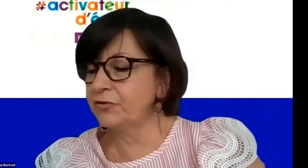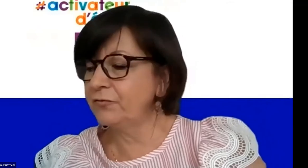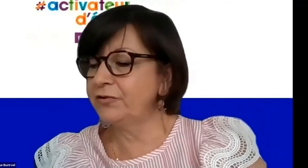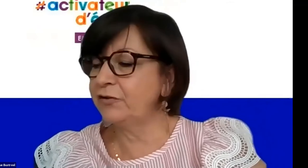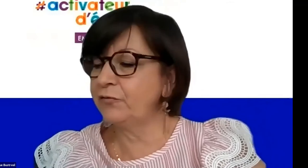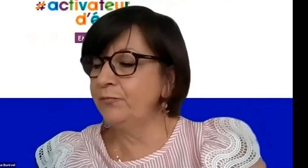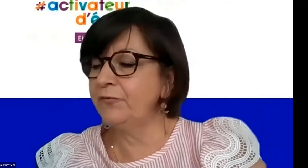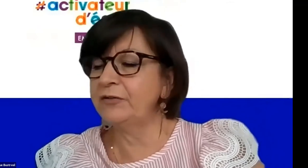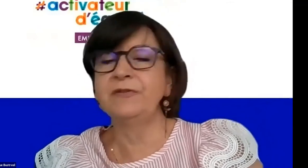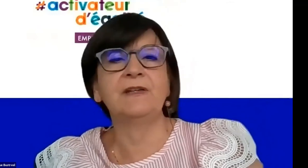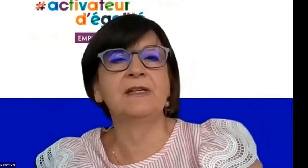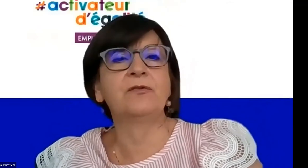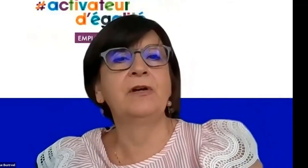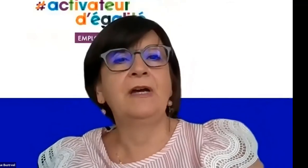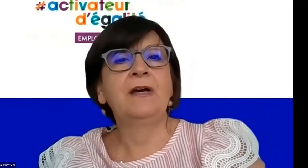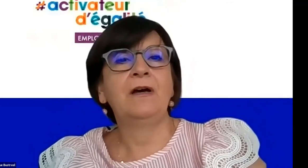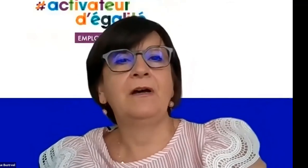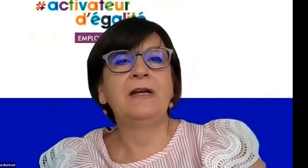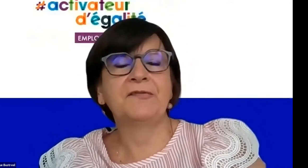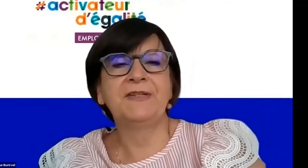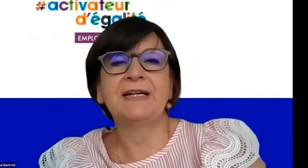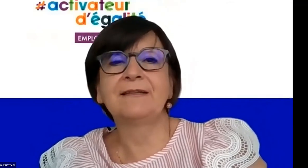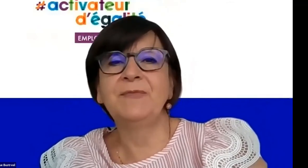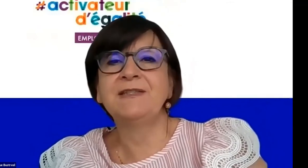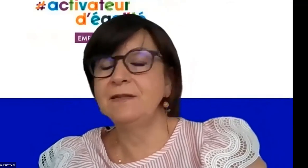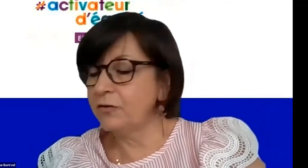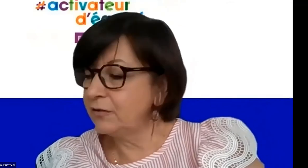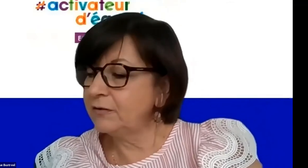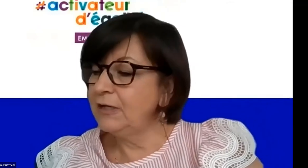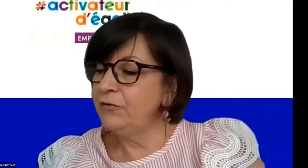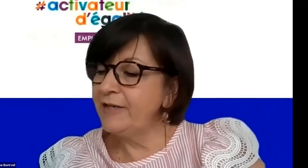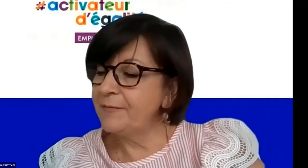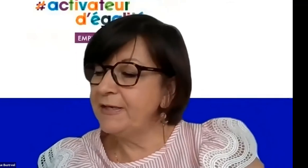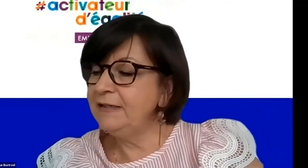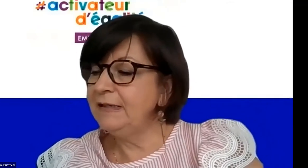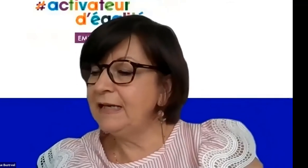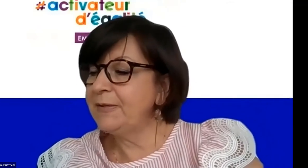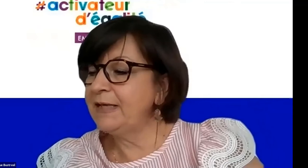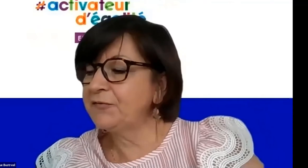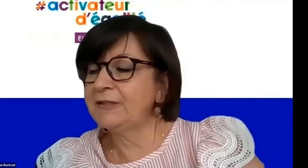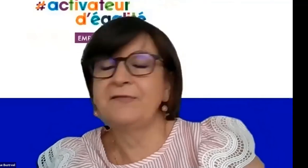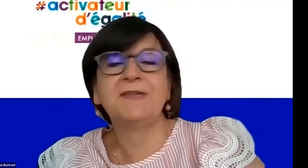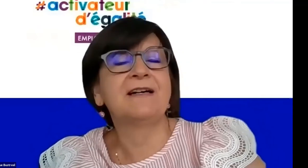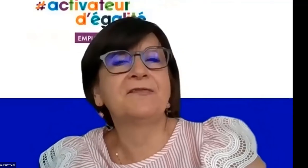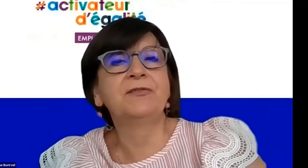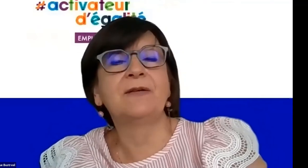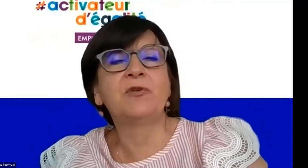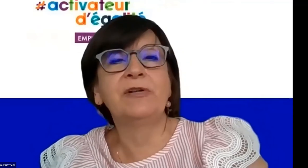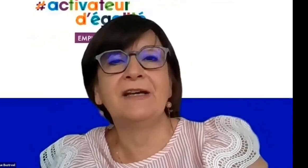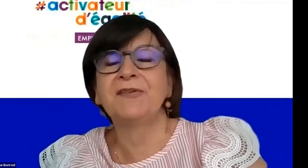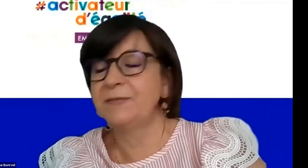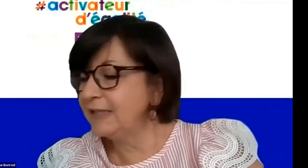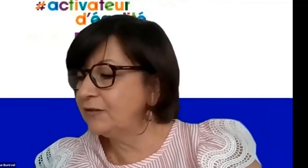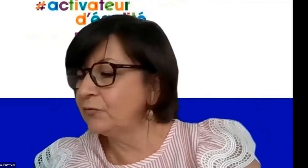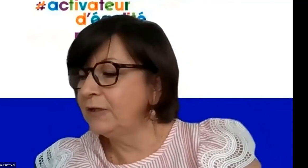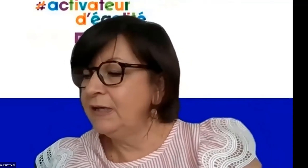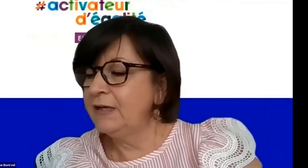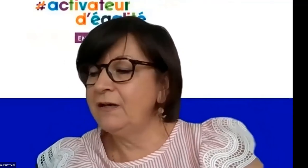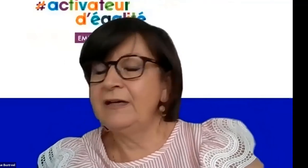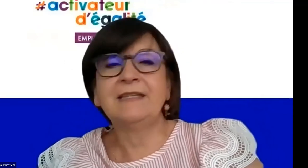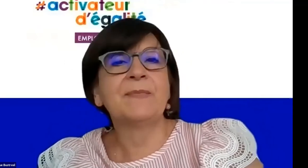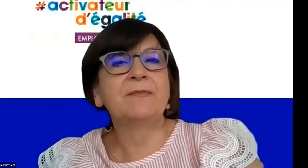associatif. J'ai cru pouvoir noter que la FNAT, Messidor, l'UNAPI, l'APF, la FISAF notamment et la